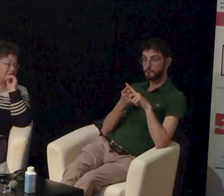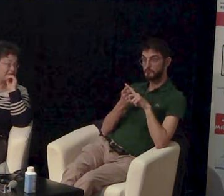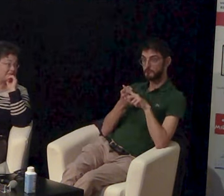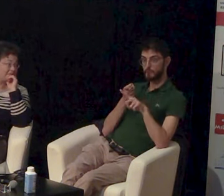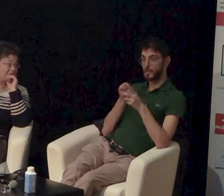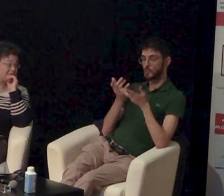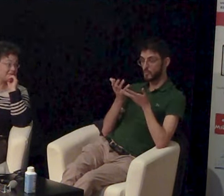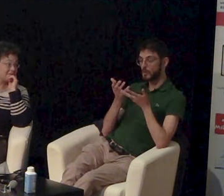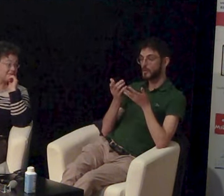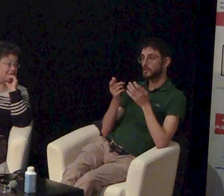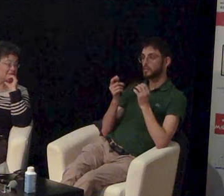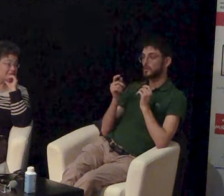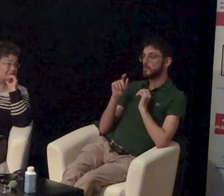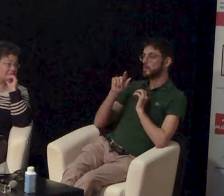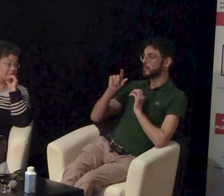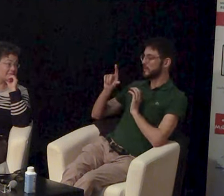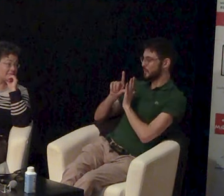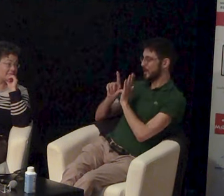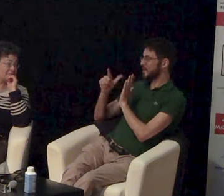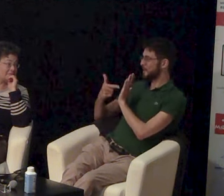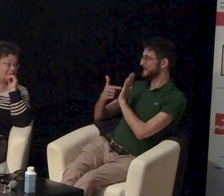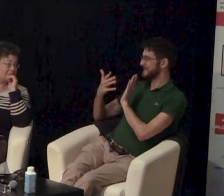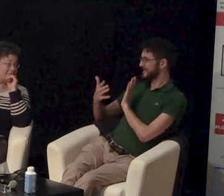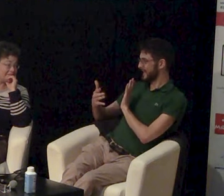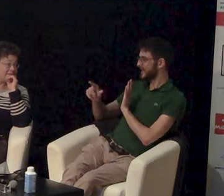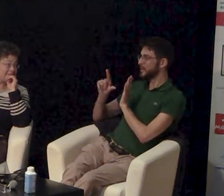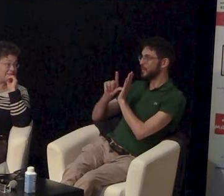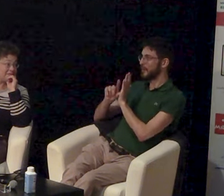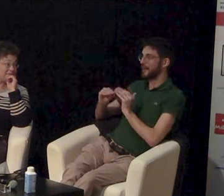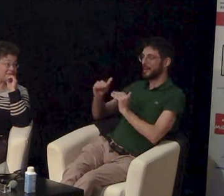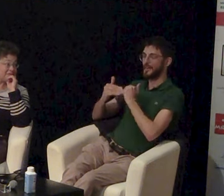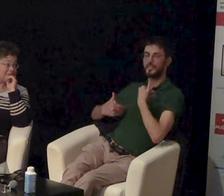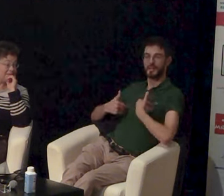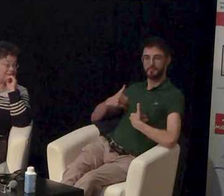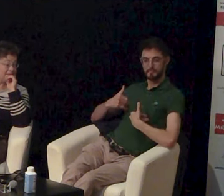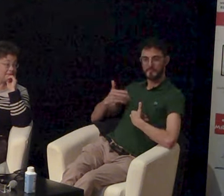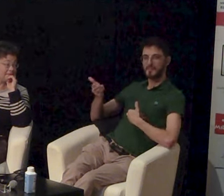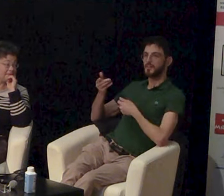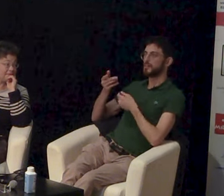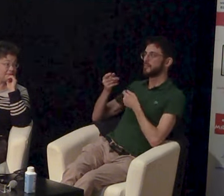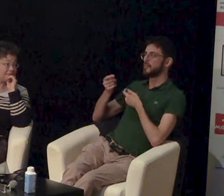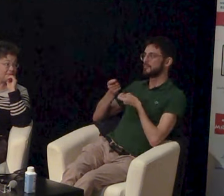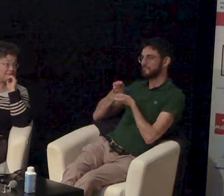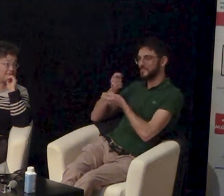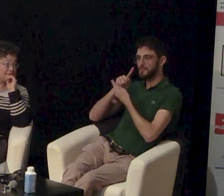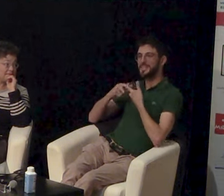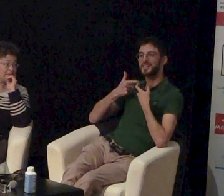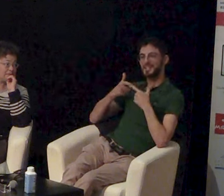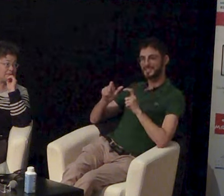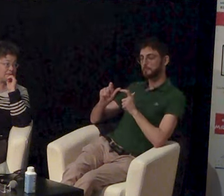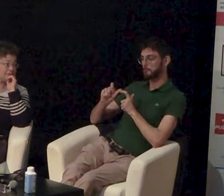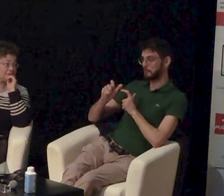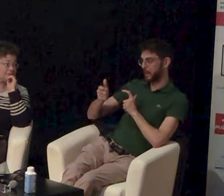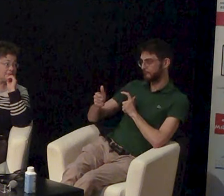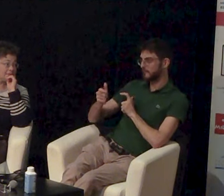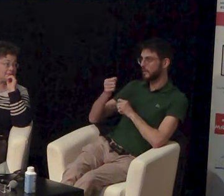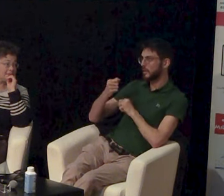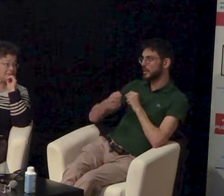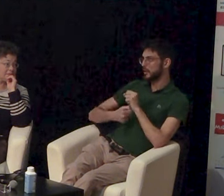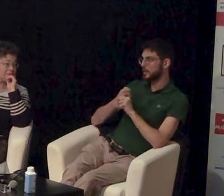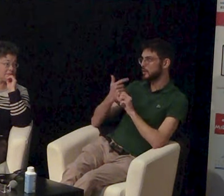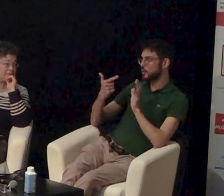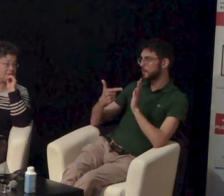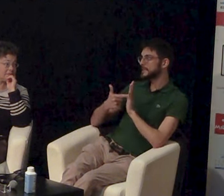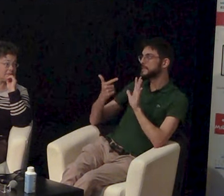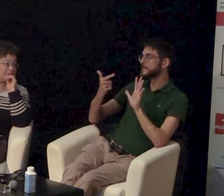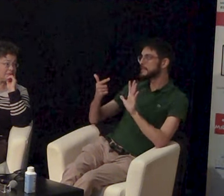parce que tout ça vient de... Il y a cette fameuse loi de 2005 hein, sur l'égalité des chances et des droits qui a permis